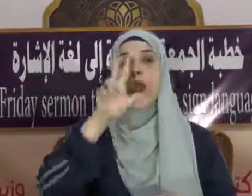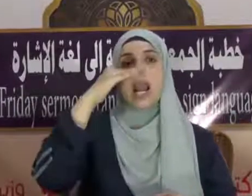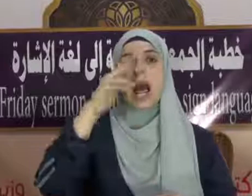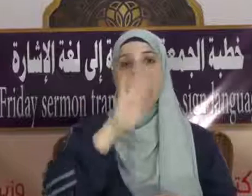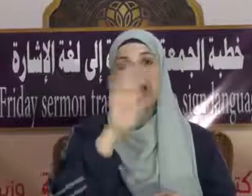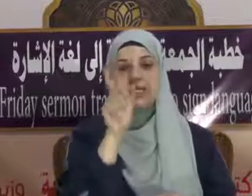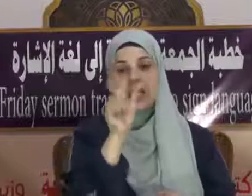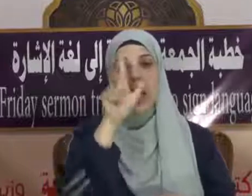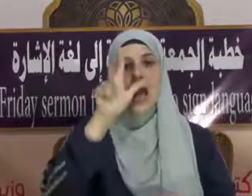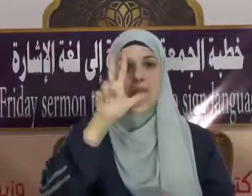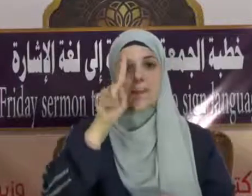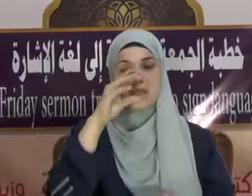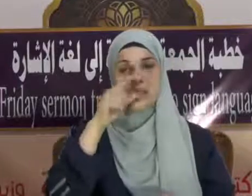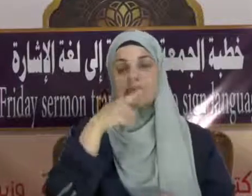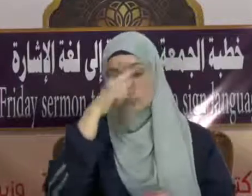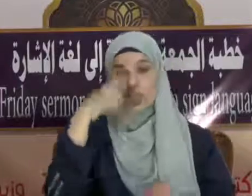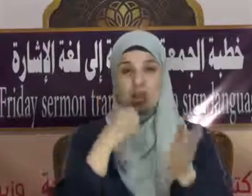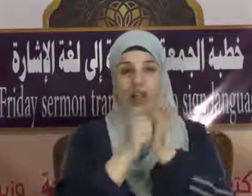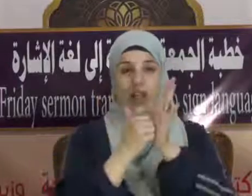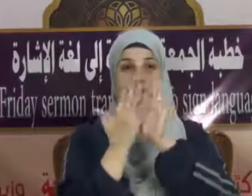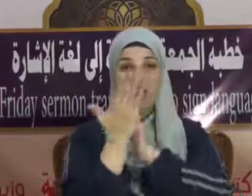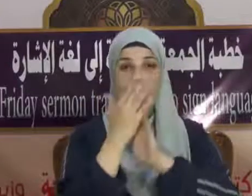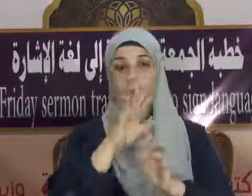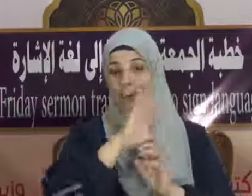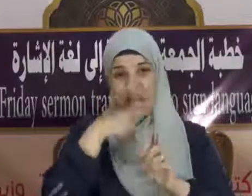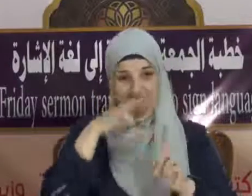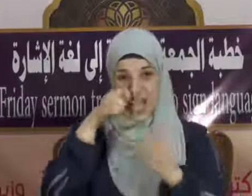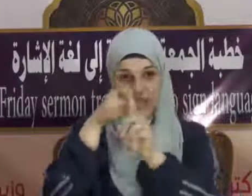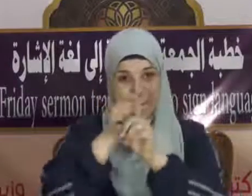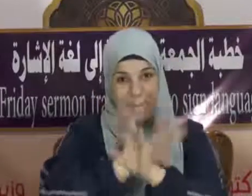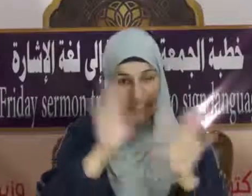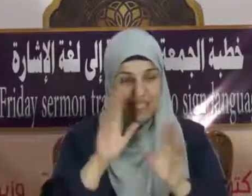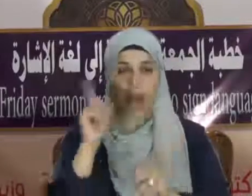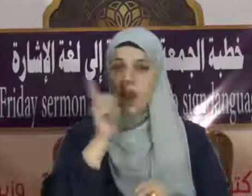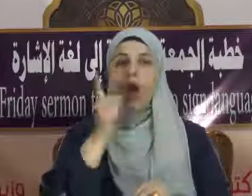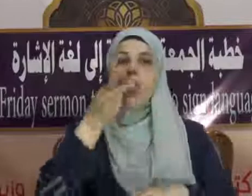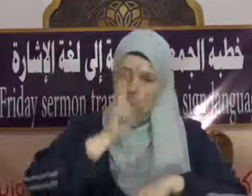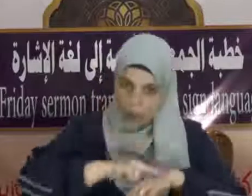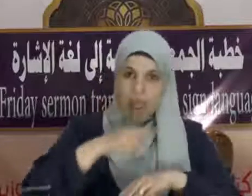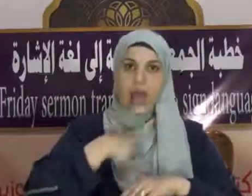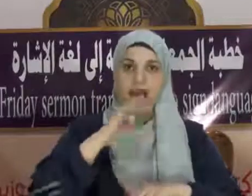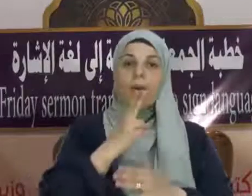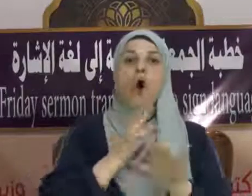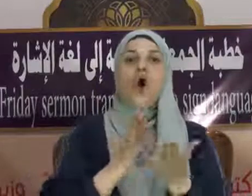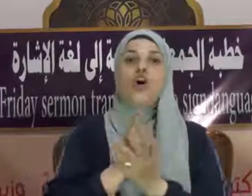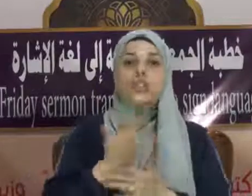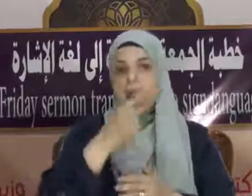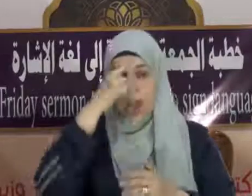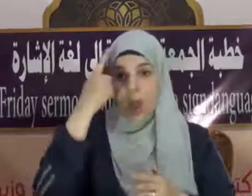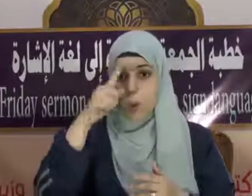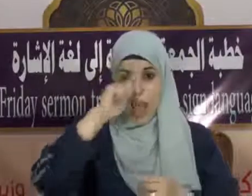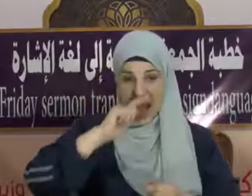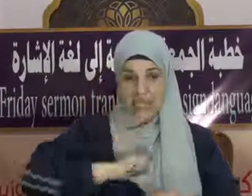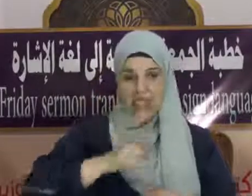الله: ليس حسن الجوار كف الأذى، ولكن حسن الجوار احتمال